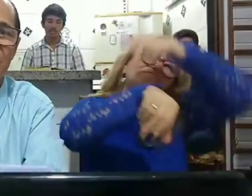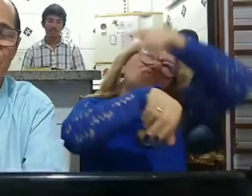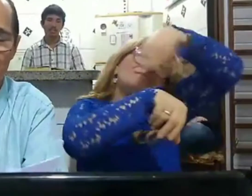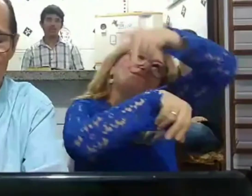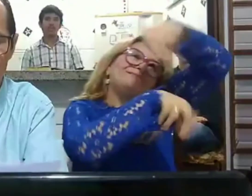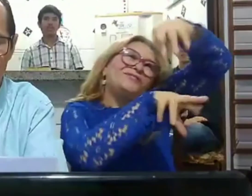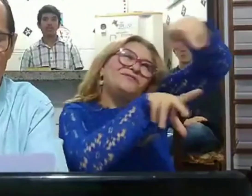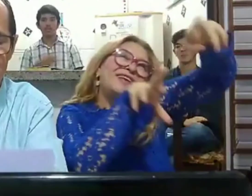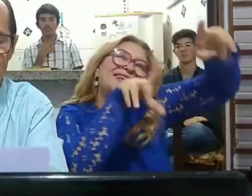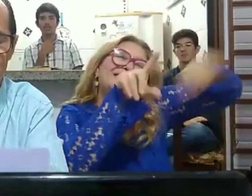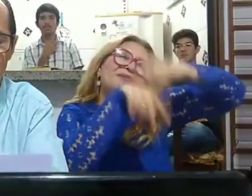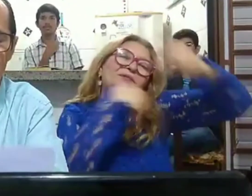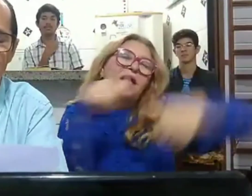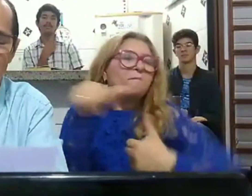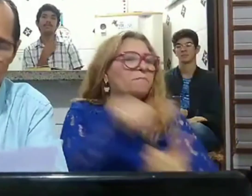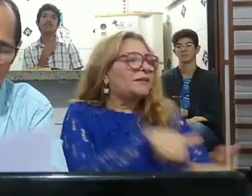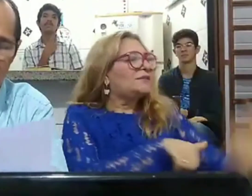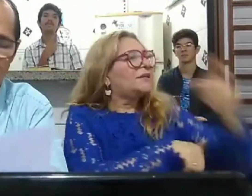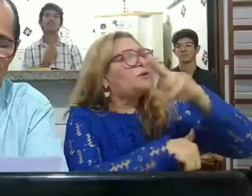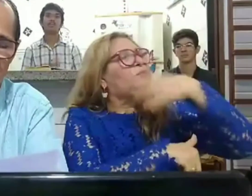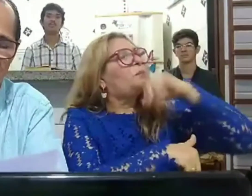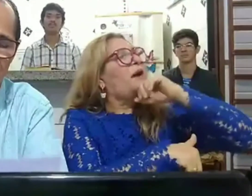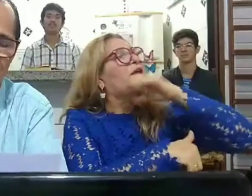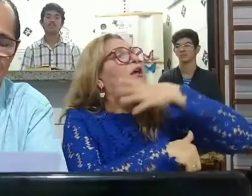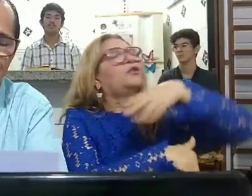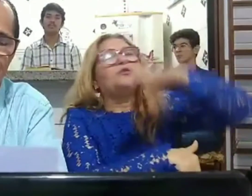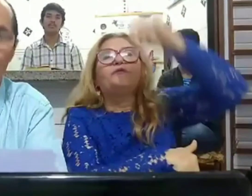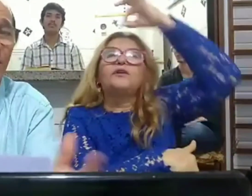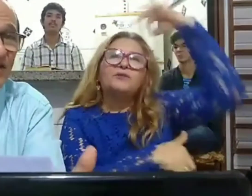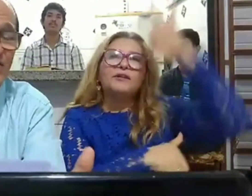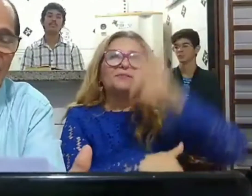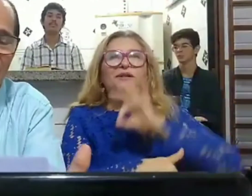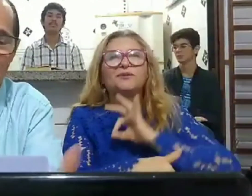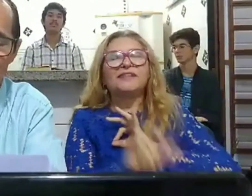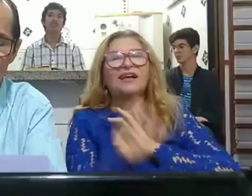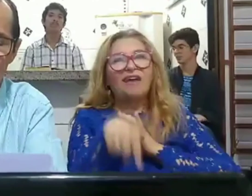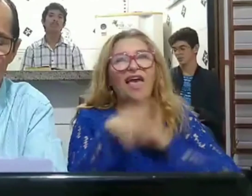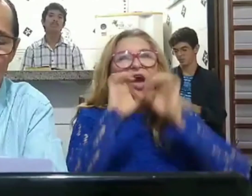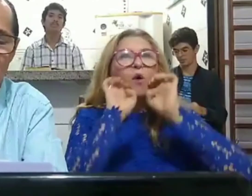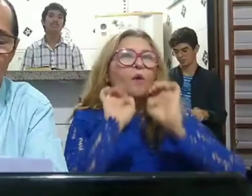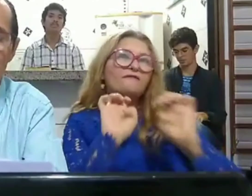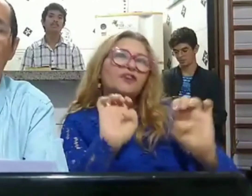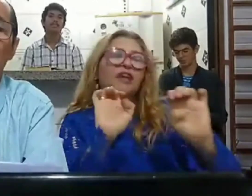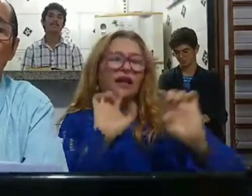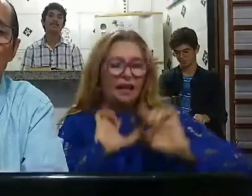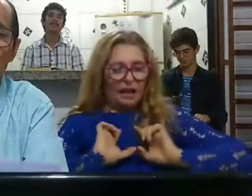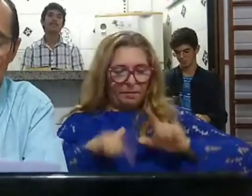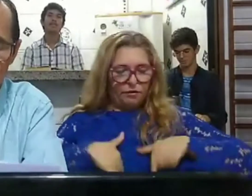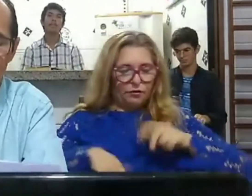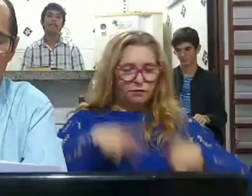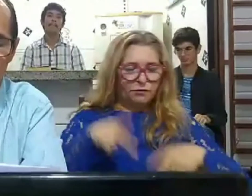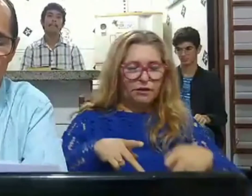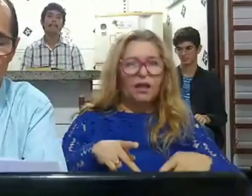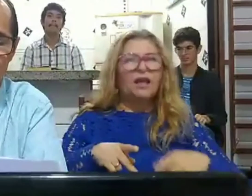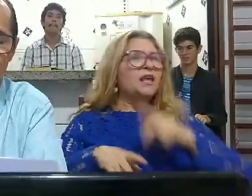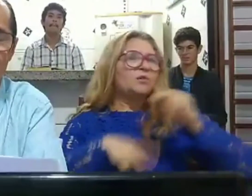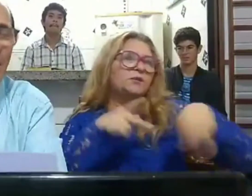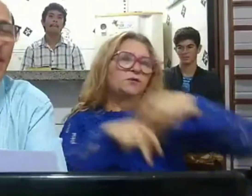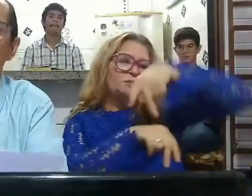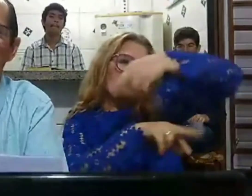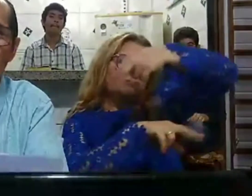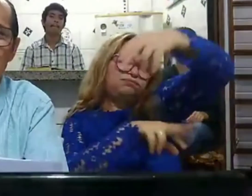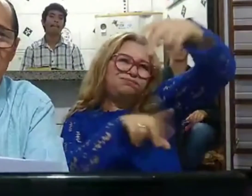batizando-os em nome do Pai, do Filho e do Espírito Santo. O Evangelho é para o judeu e para o gentio igualmente.